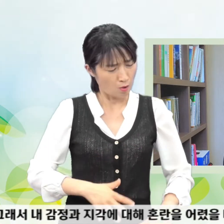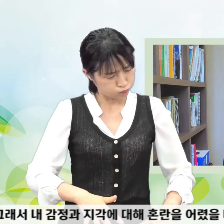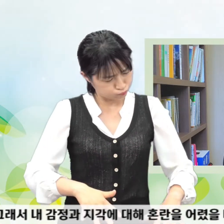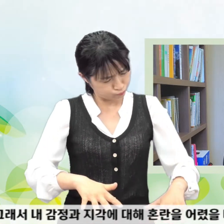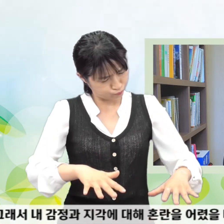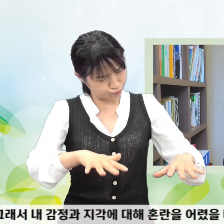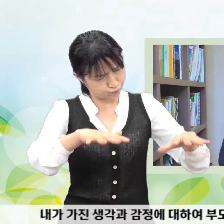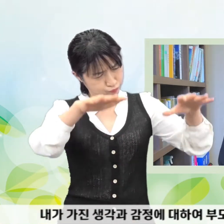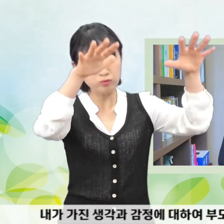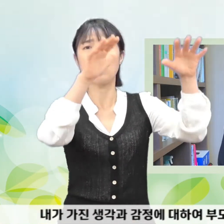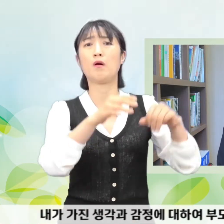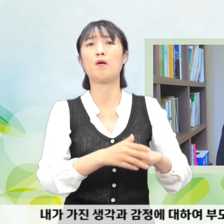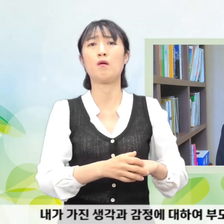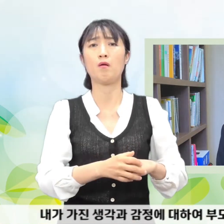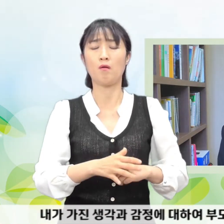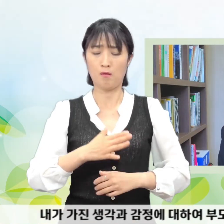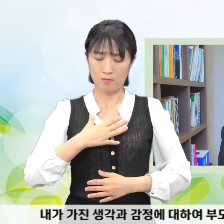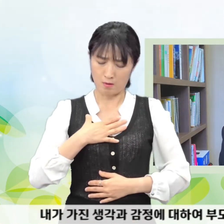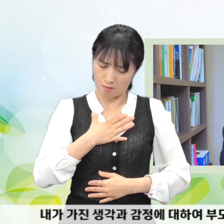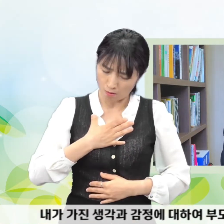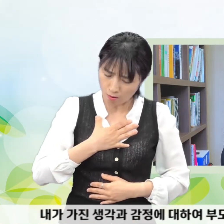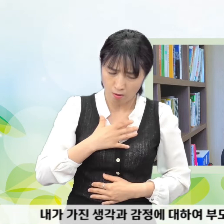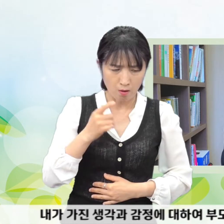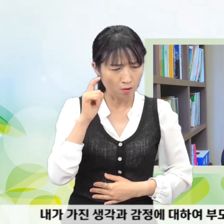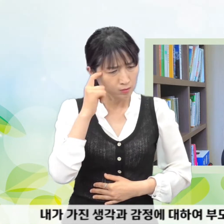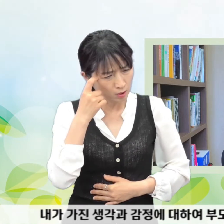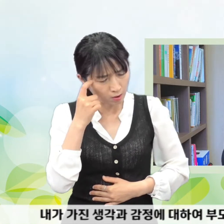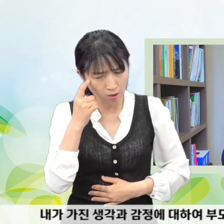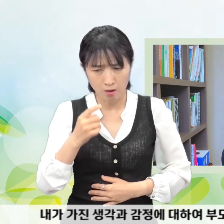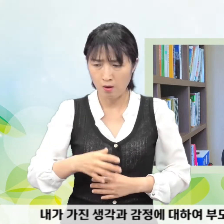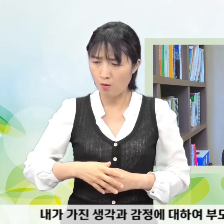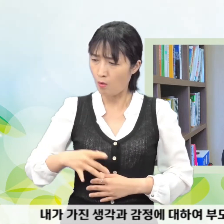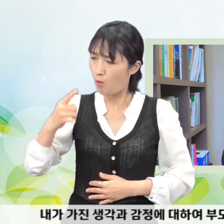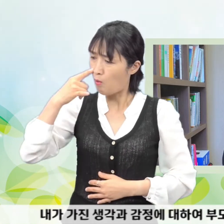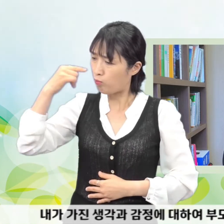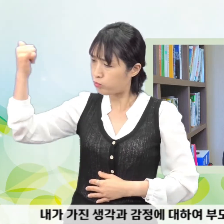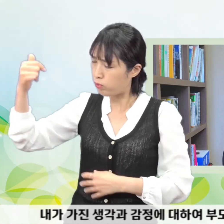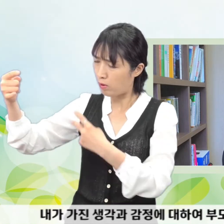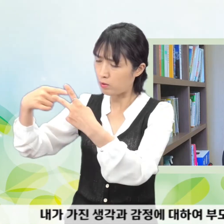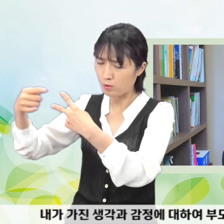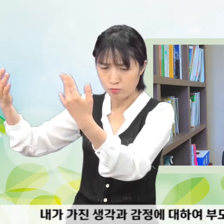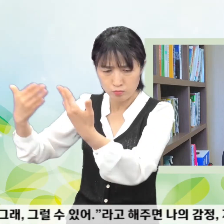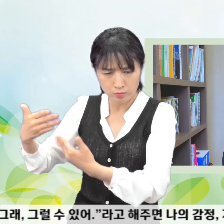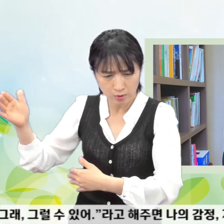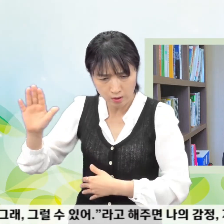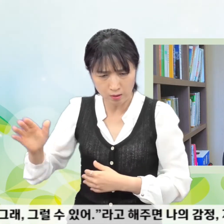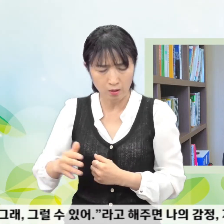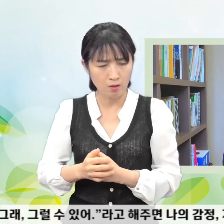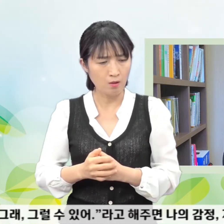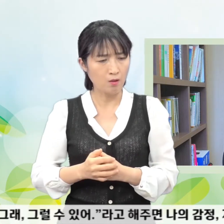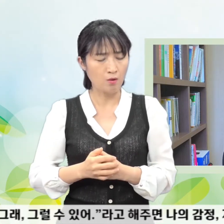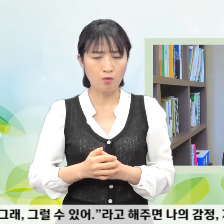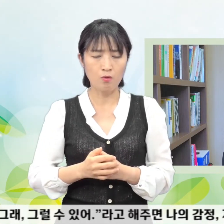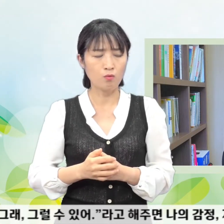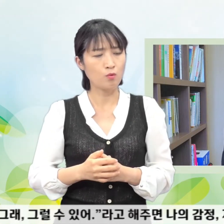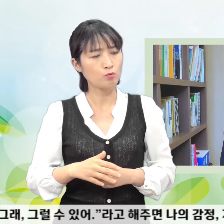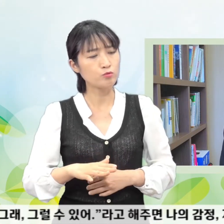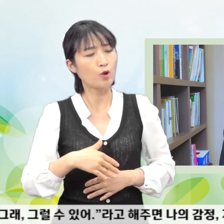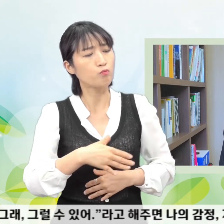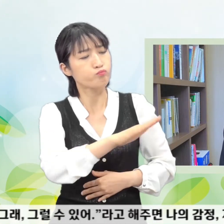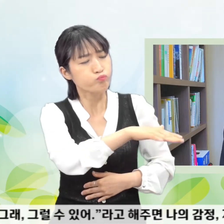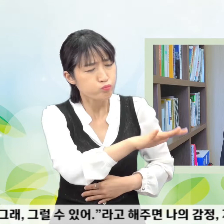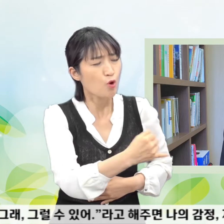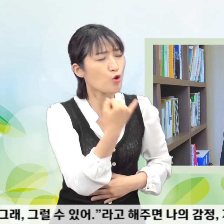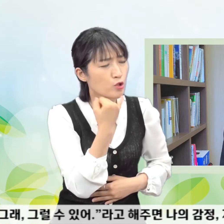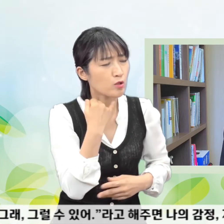하게 된다는 거예요. 내가 가진 생각과 감정에 대해서 부모들이 그거를 타당화해주고 그래 그럴 수 있었겠다 해주면서